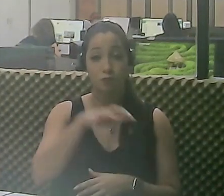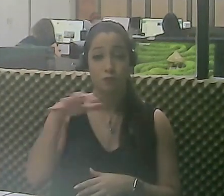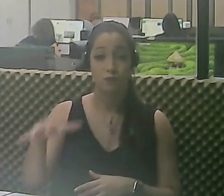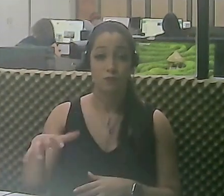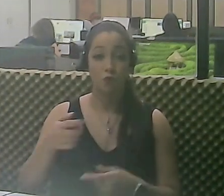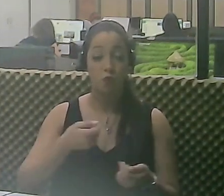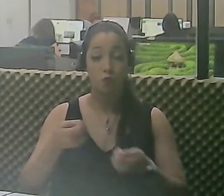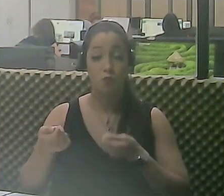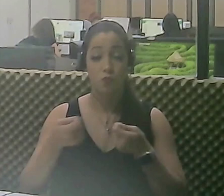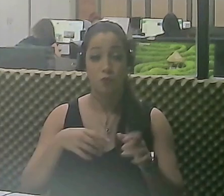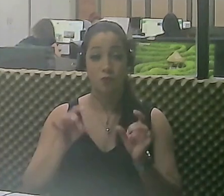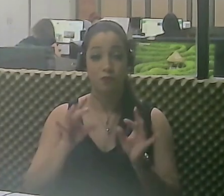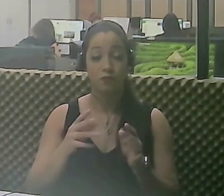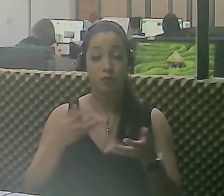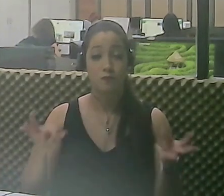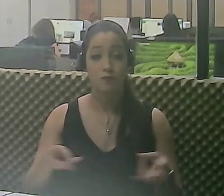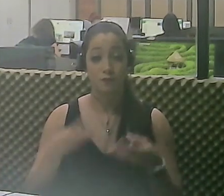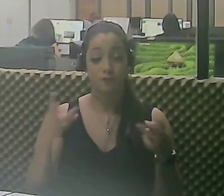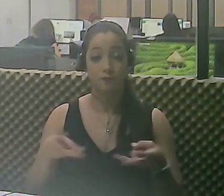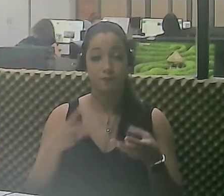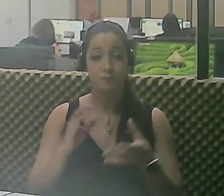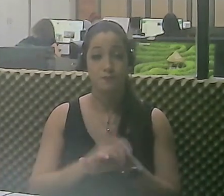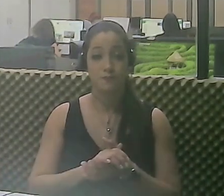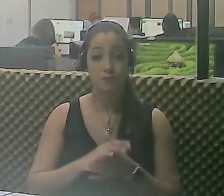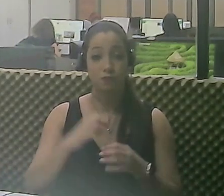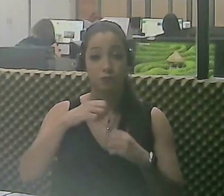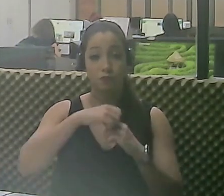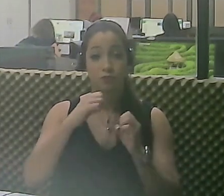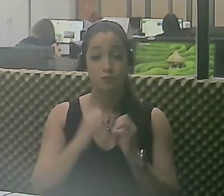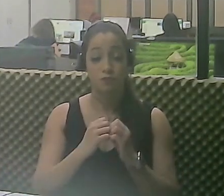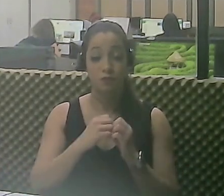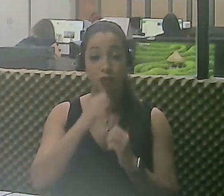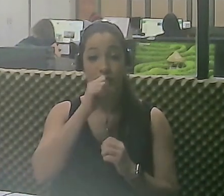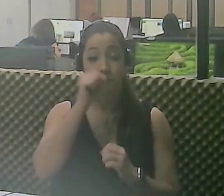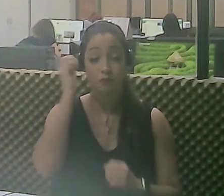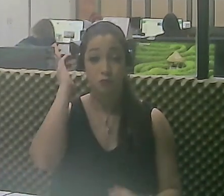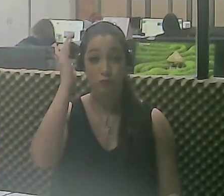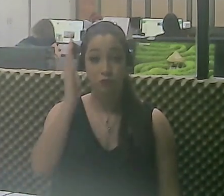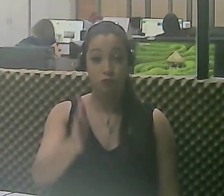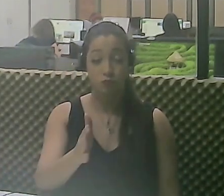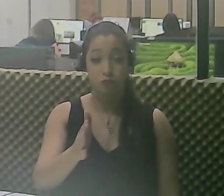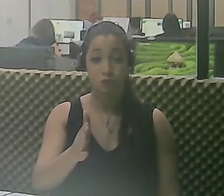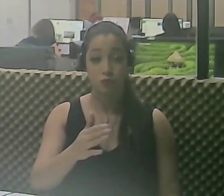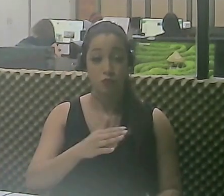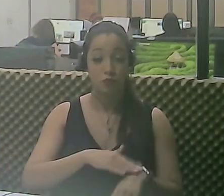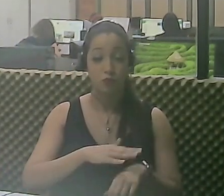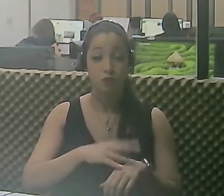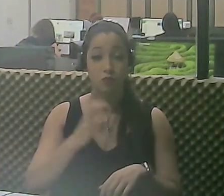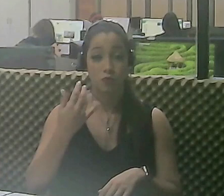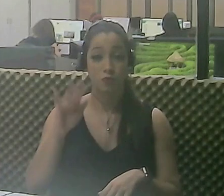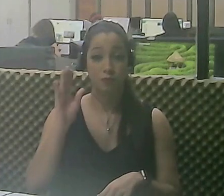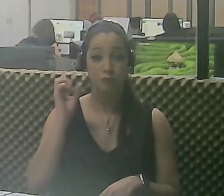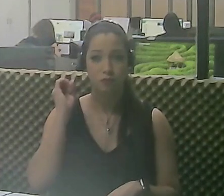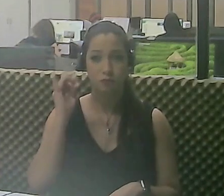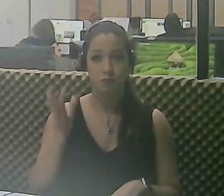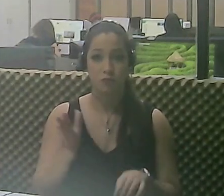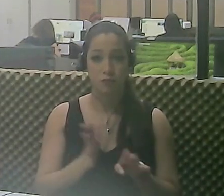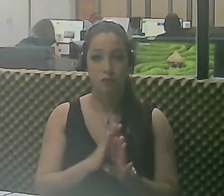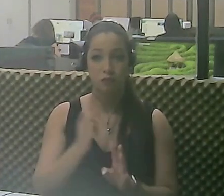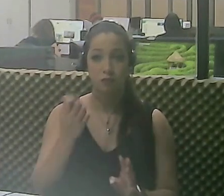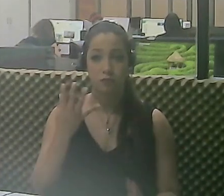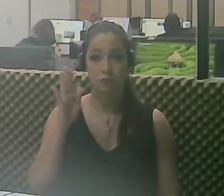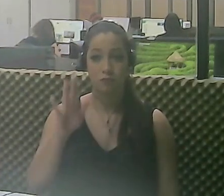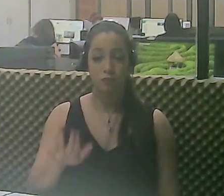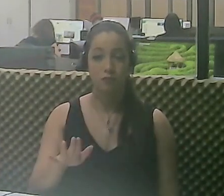para comercialização de hortifrutis. No Shopping Park, todos os sábados, a feira vai das 5h30 da manhã até as 2 da